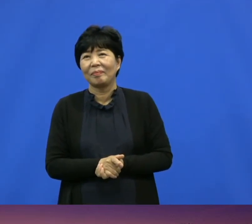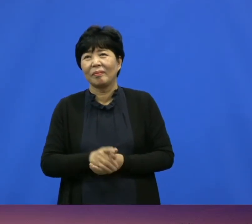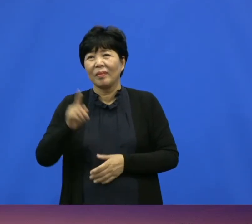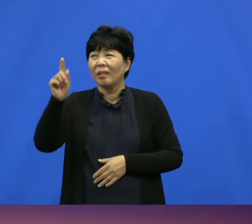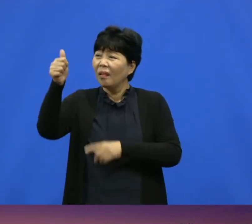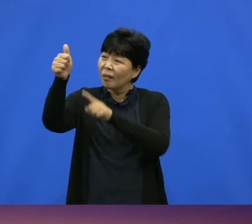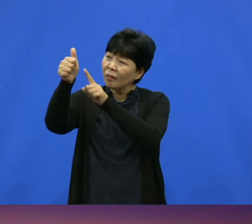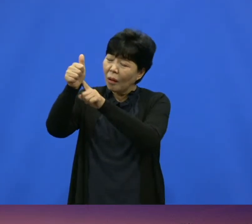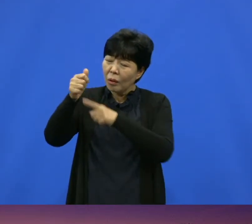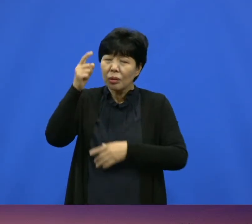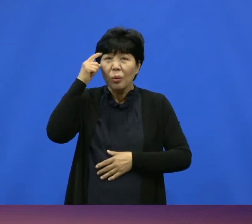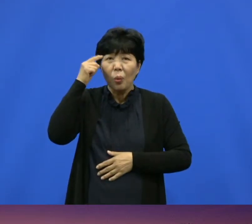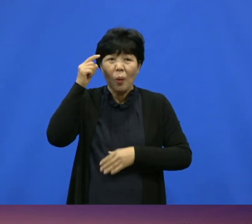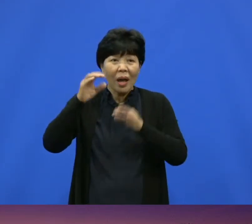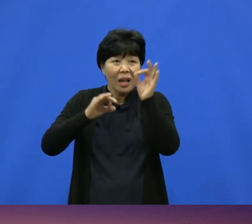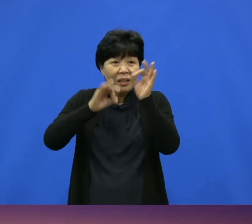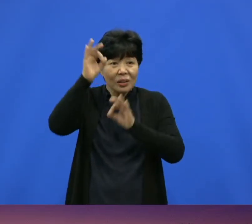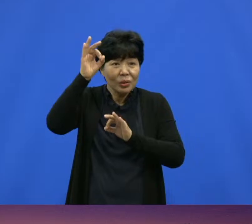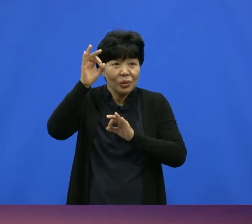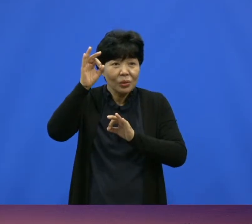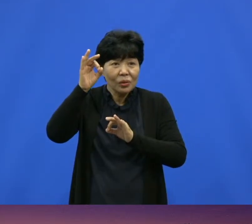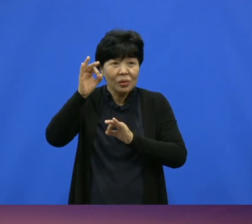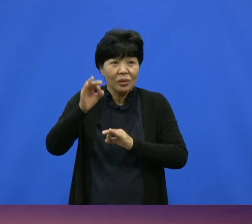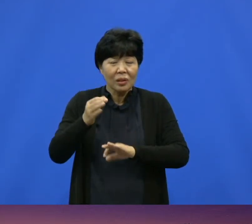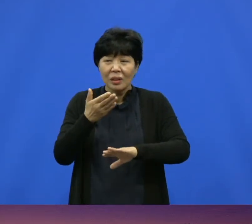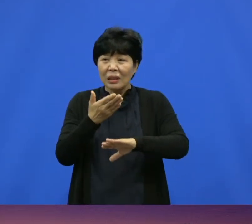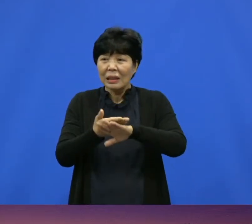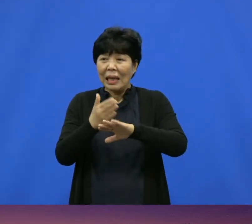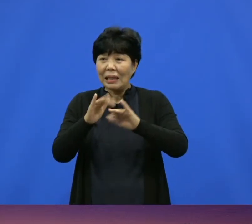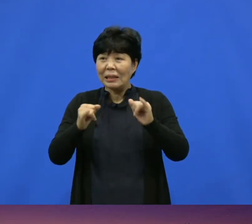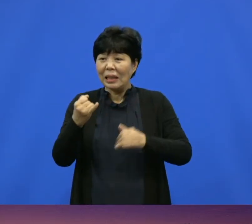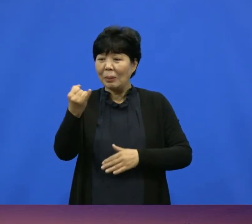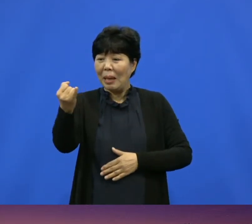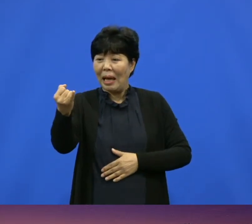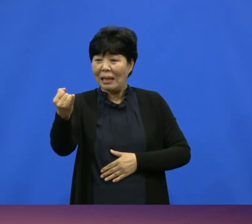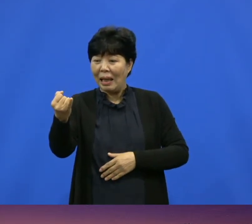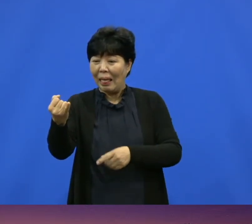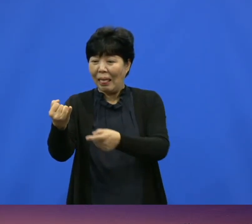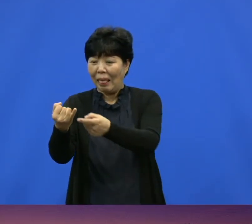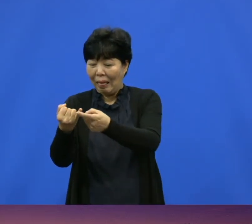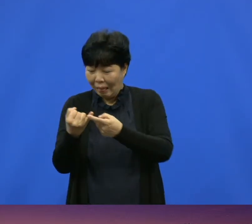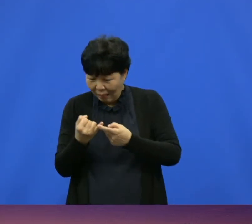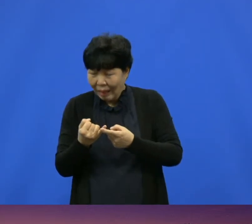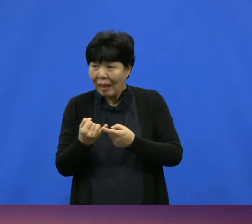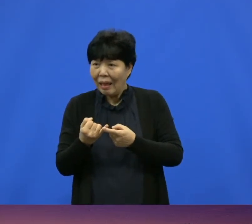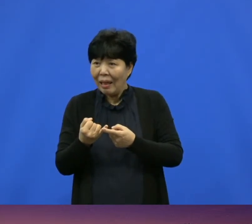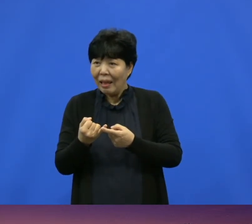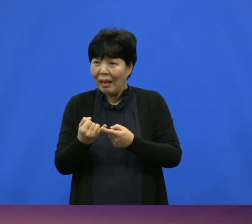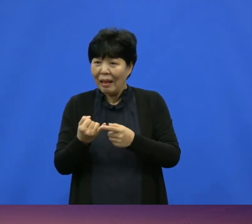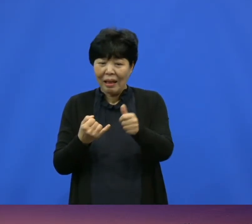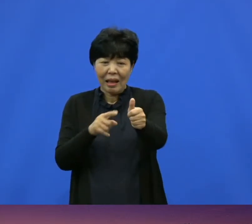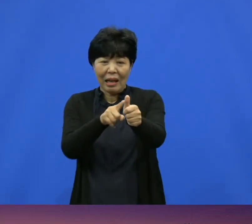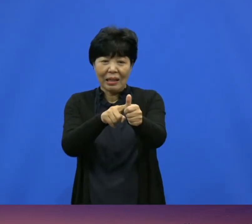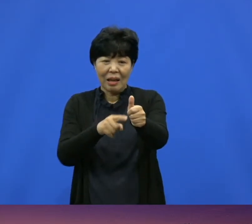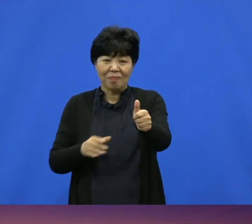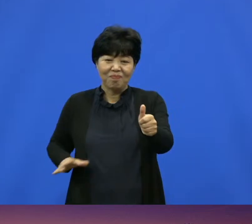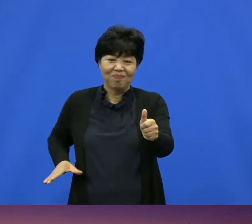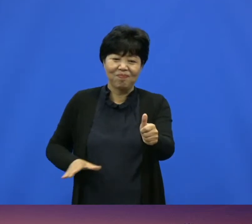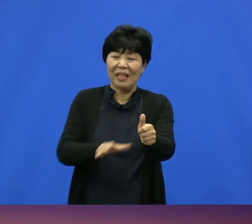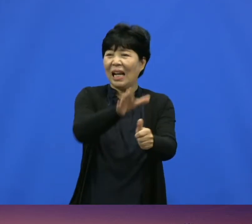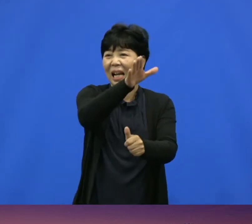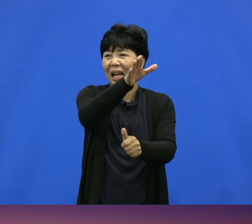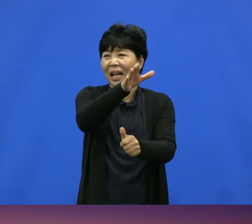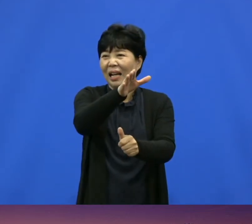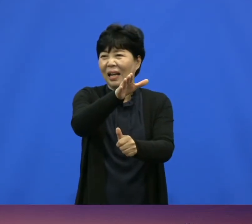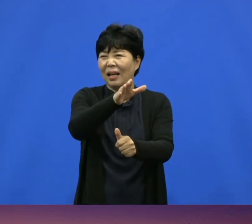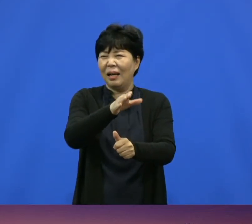결혼 넘어질 수가 있어요, 여러분? 남의 아내를 빼앗고 그 아내의 남편을 그냥 그 충신을 죽여버리는, 잔인하게 죽이는